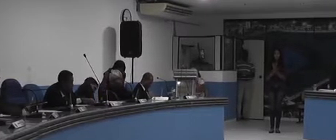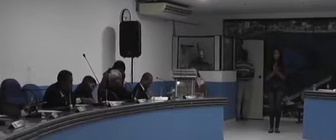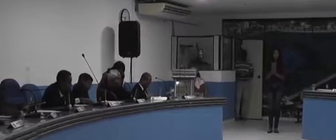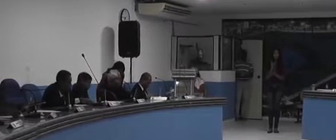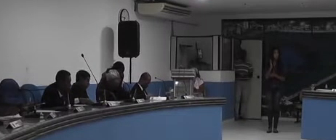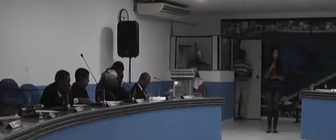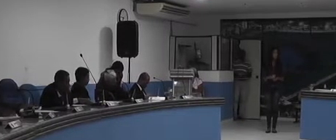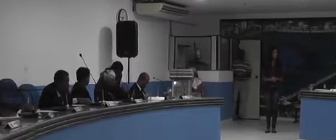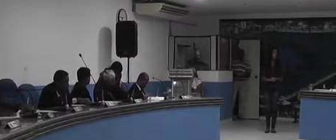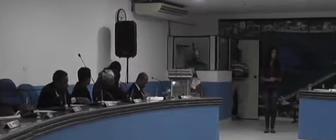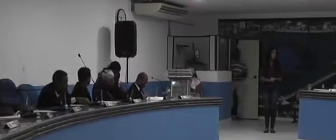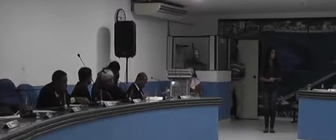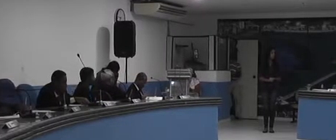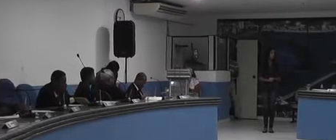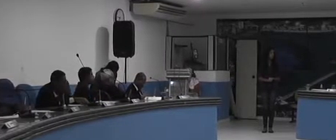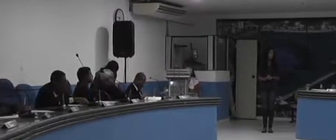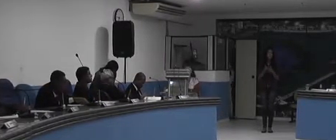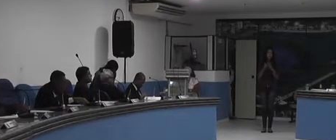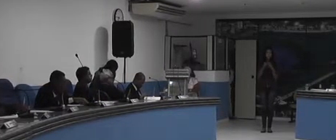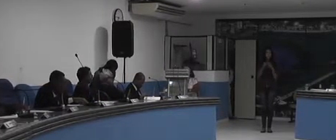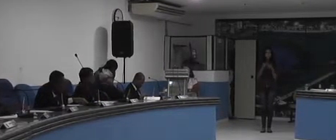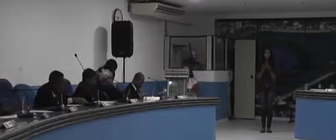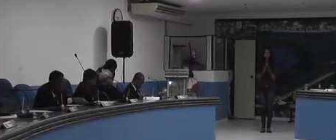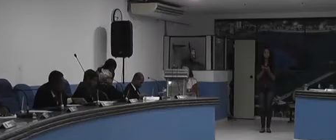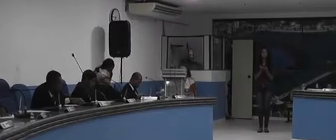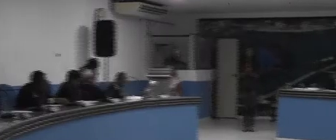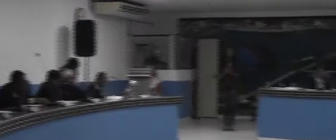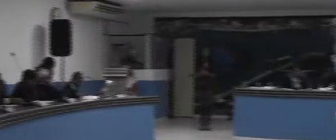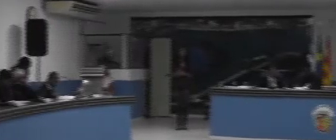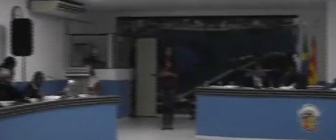unanimidade. Requerimento